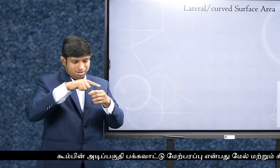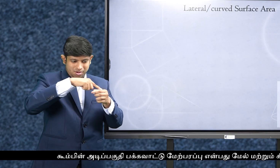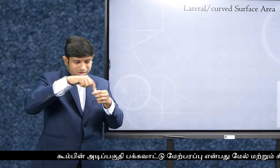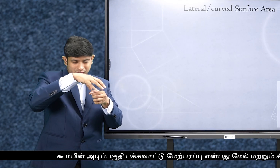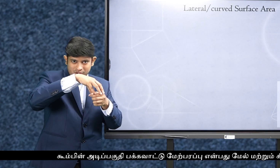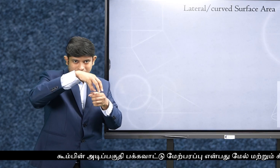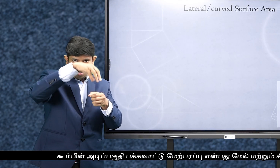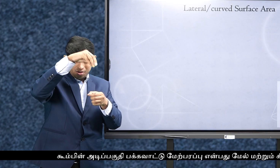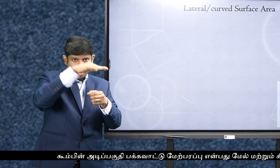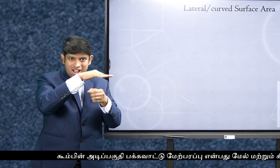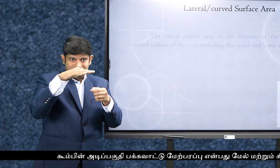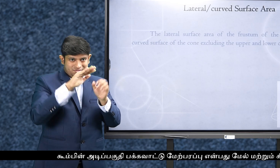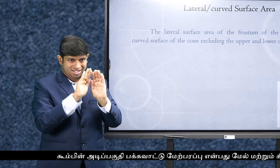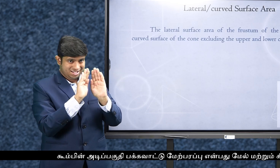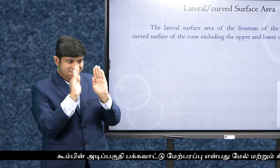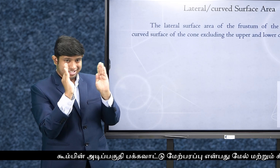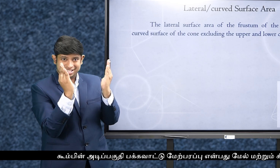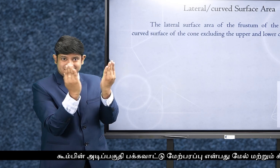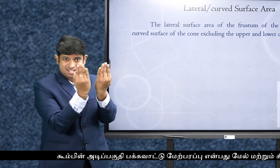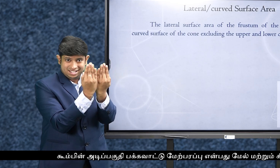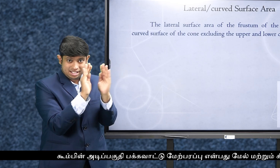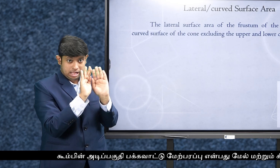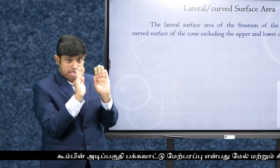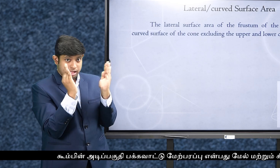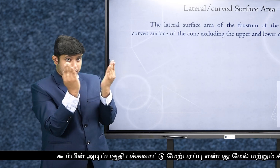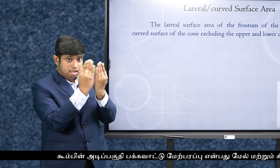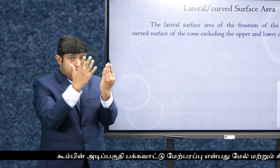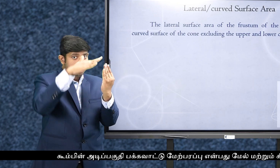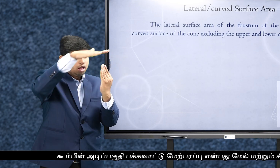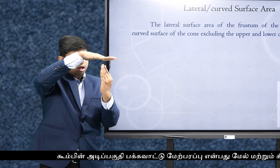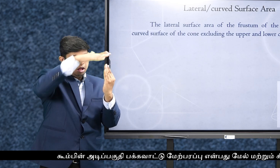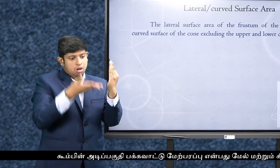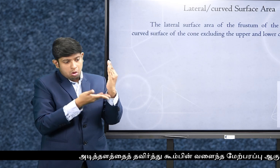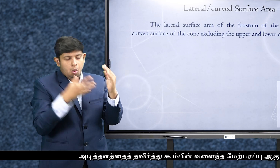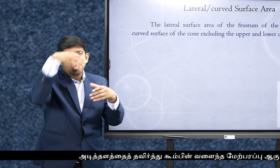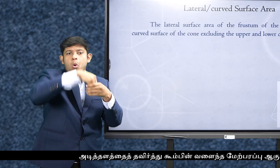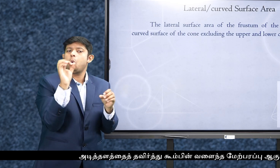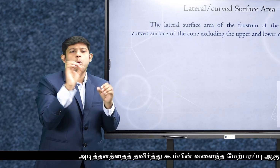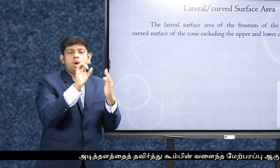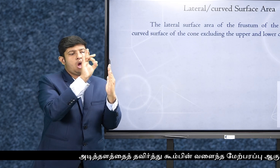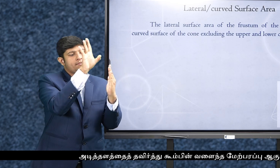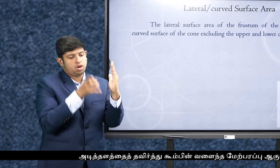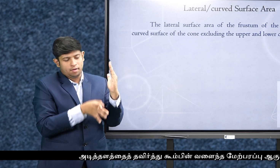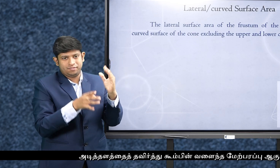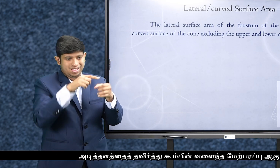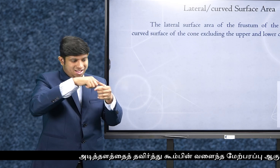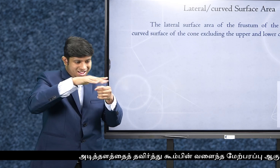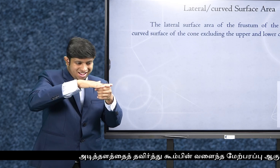கூம்பின் அடிகண்டம் பக்கவாட்டு மேற்பரப்பு என்பது மேல் மற்றும் கீழ்வட்ட அடித்தளத்தை தவிர்த்து கூம்பின்